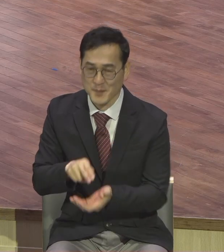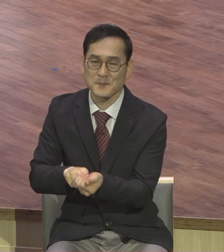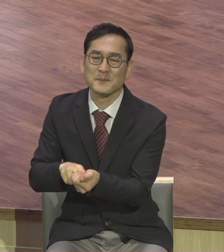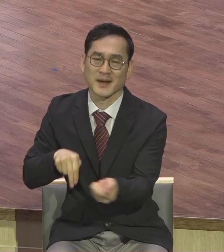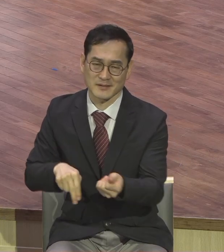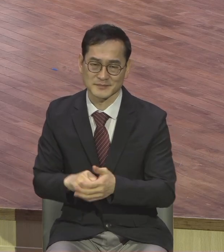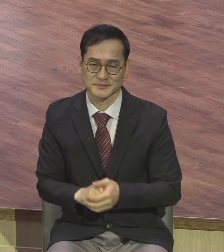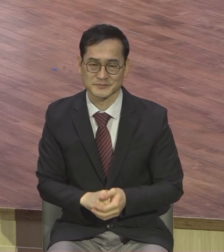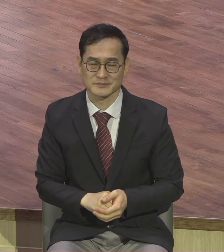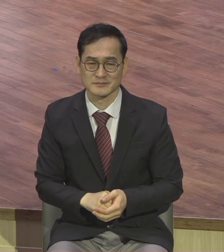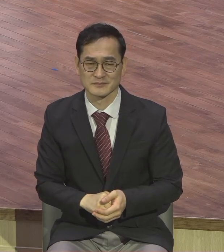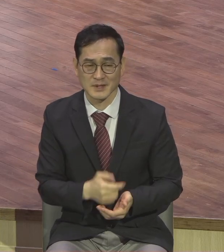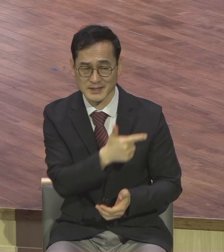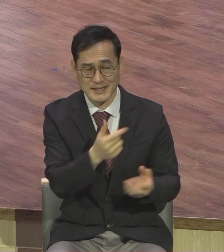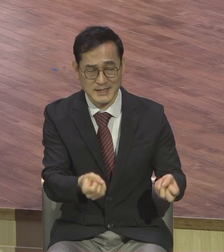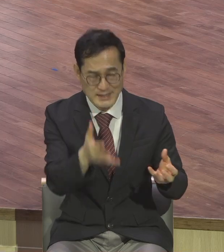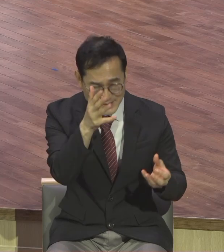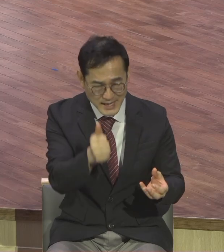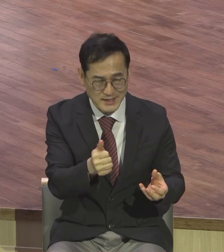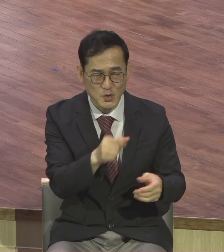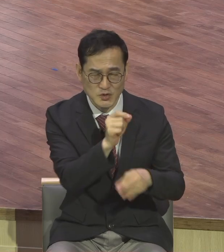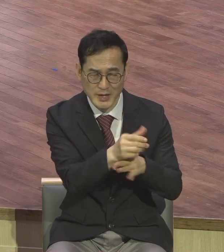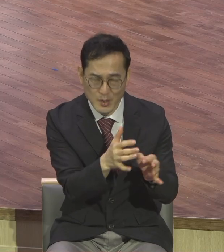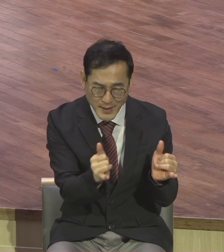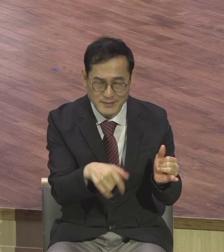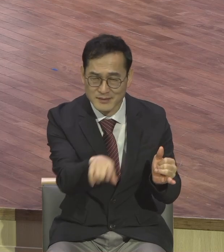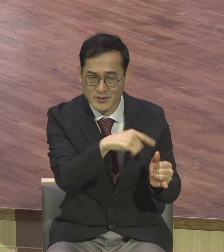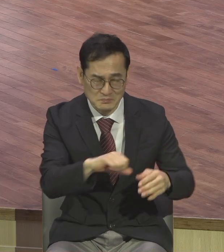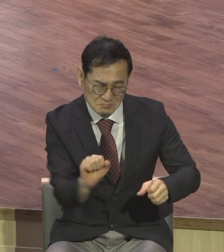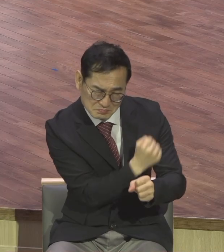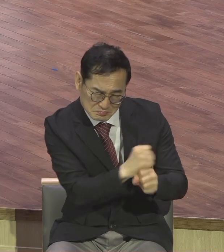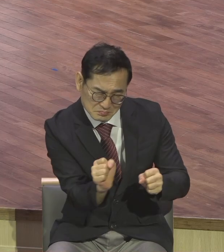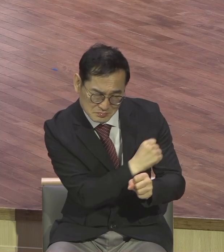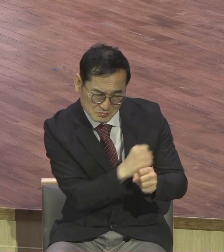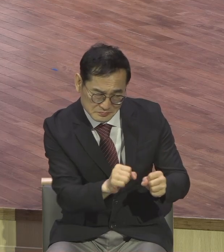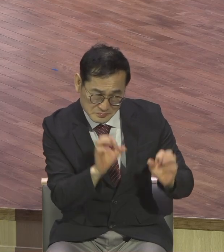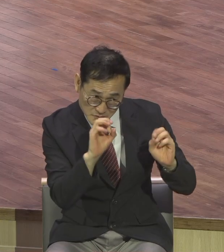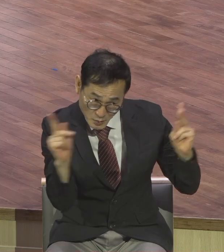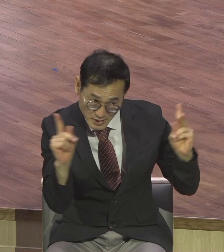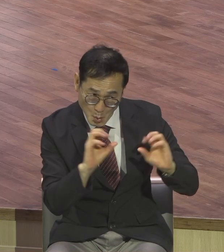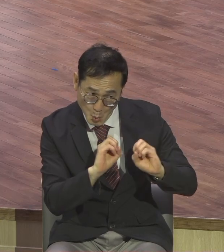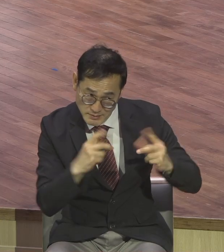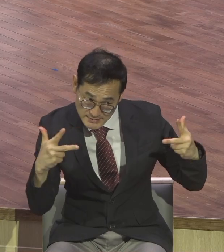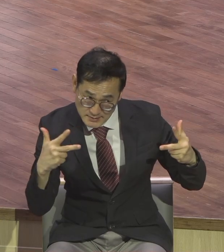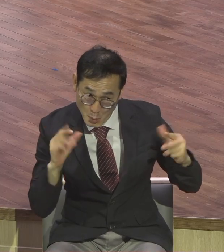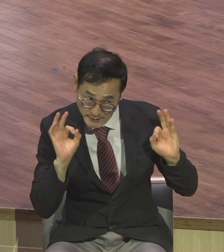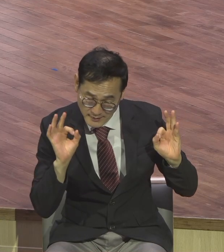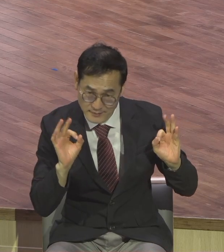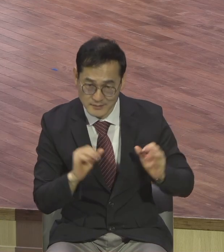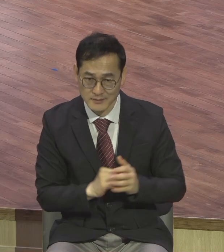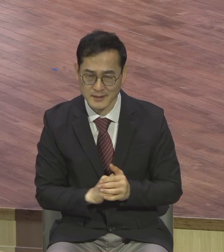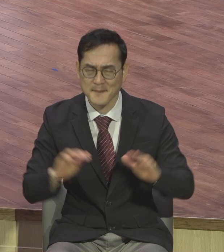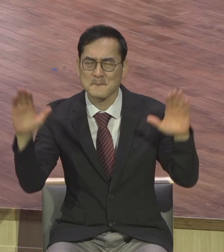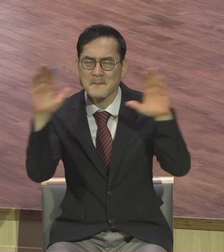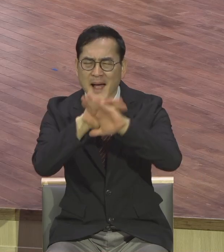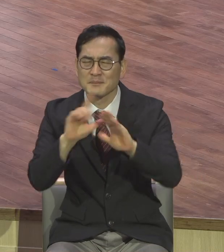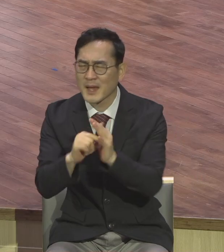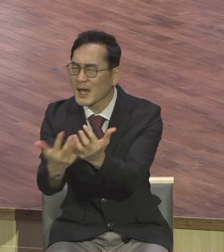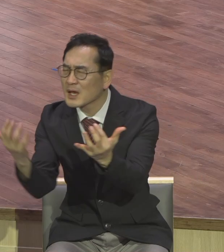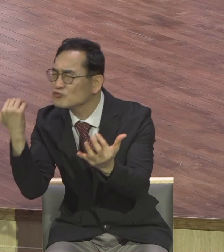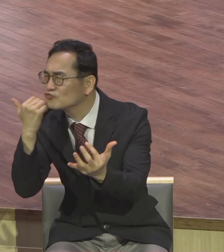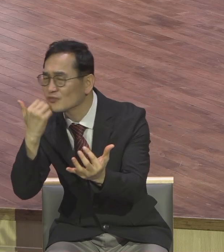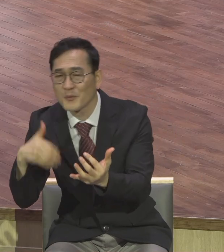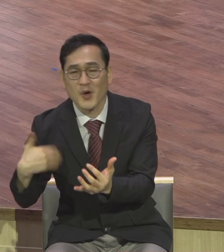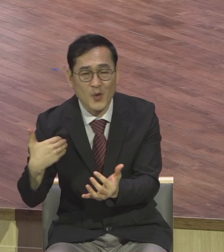대제사장들과 서기관들과 장로들과 모의를 해가지고 사전 모의를 잘했습니다. 그래서 밤이 어두우니까 예수님을 체포할